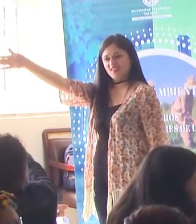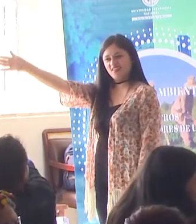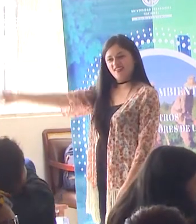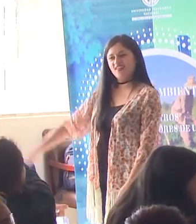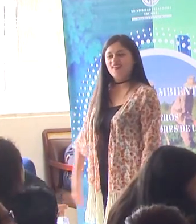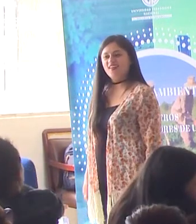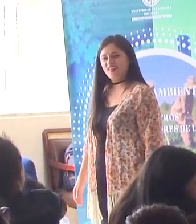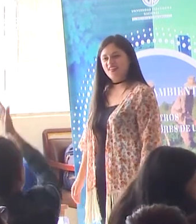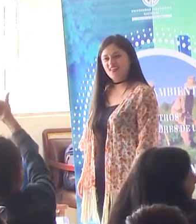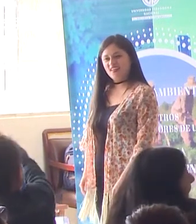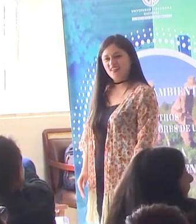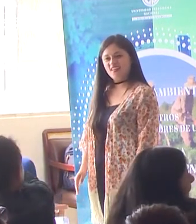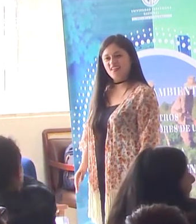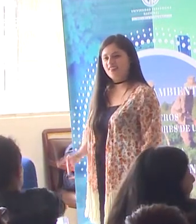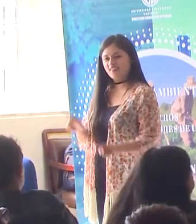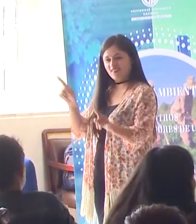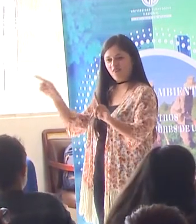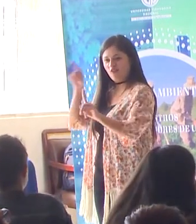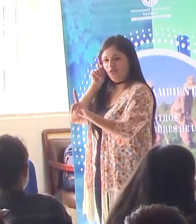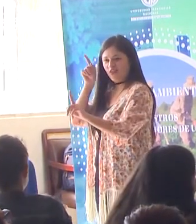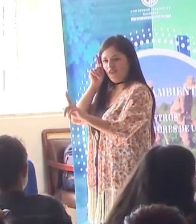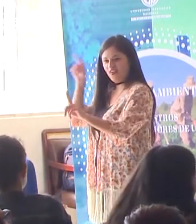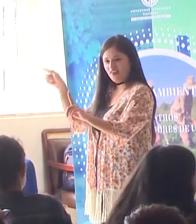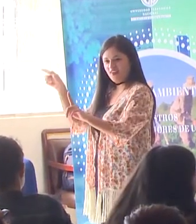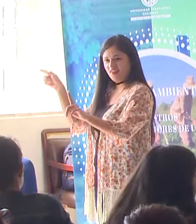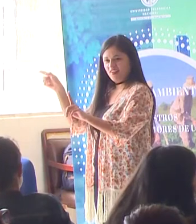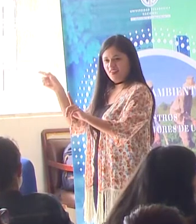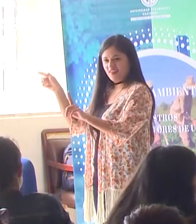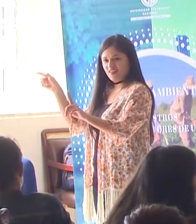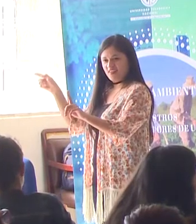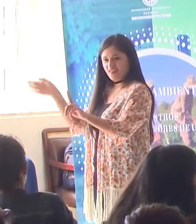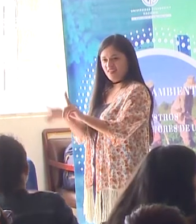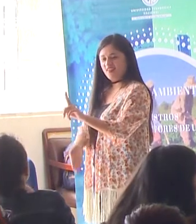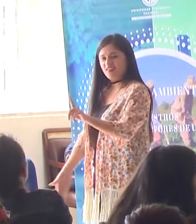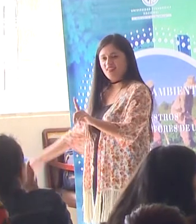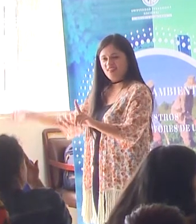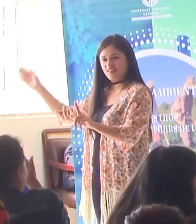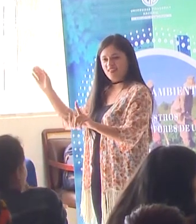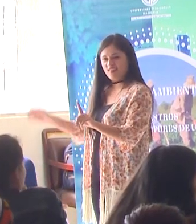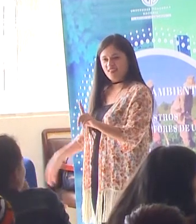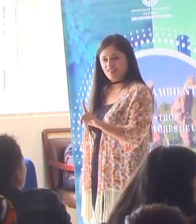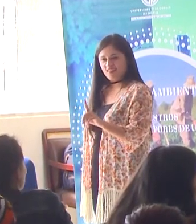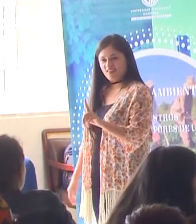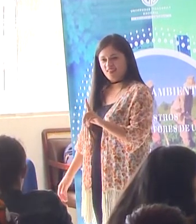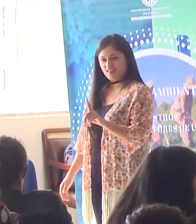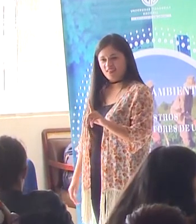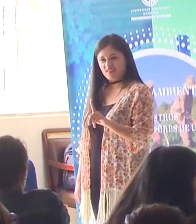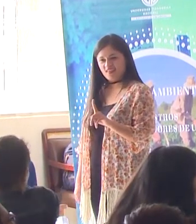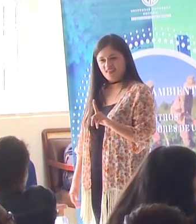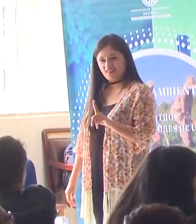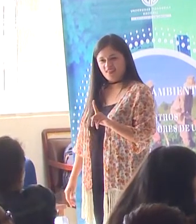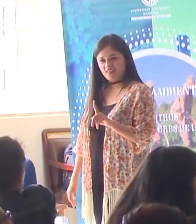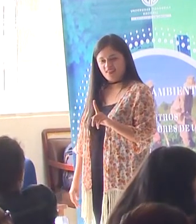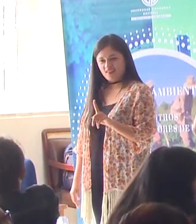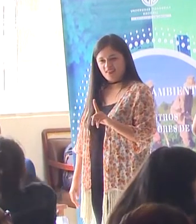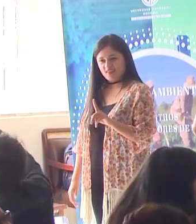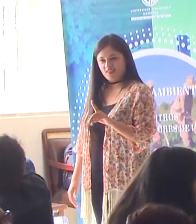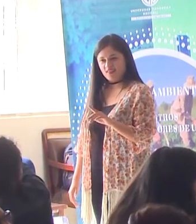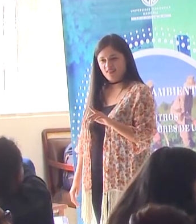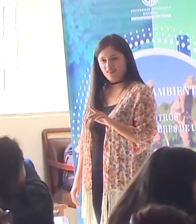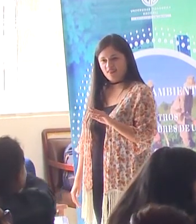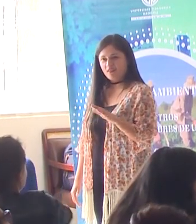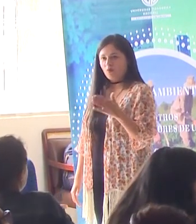un poquito pero por favor si pudieran ayudarme con una cosita cada uno